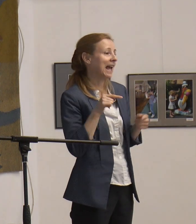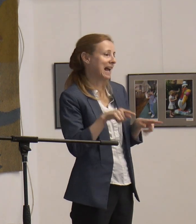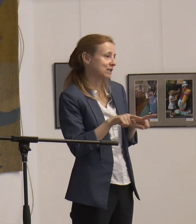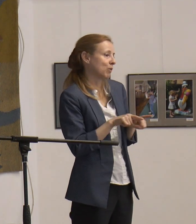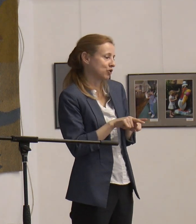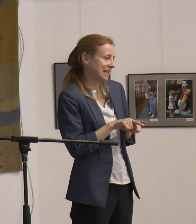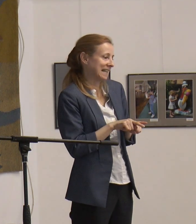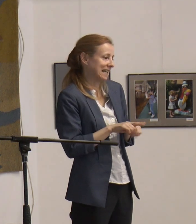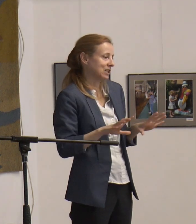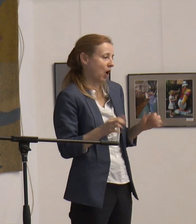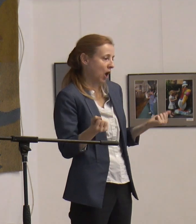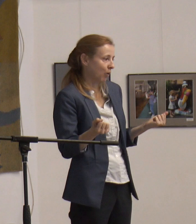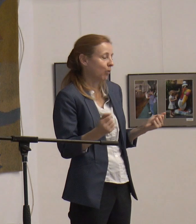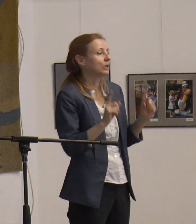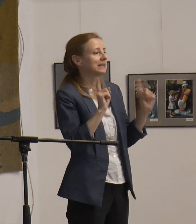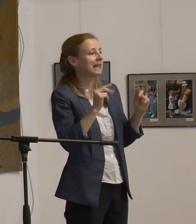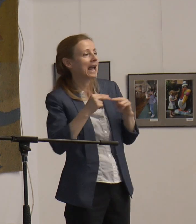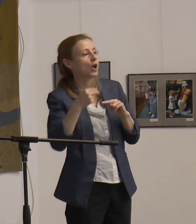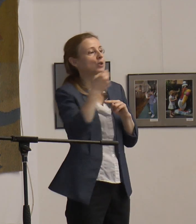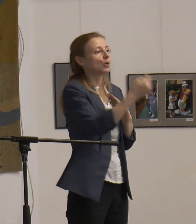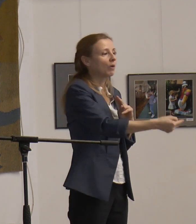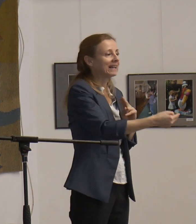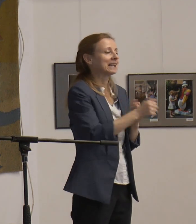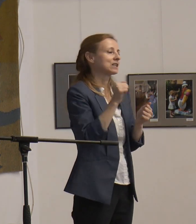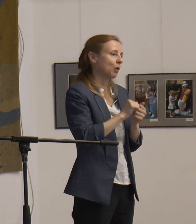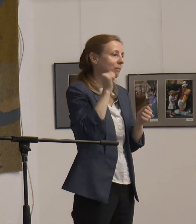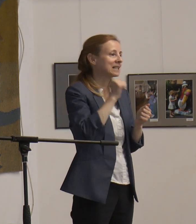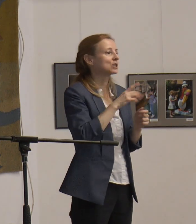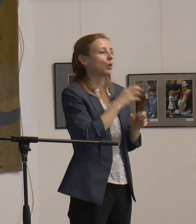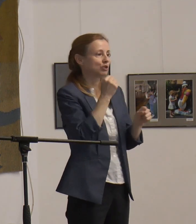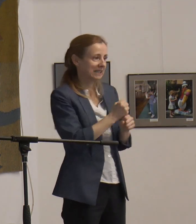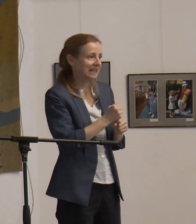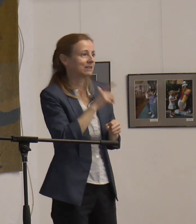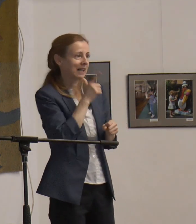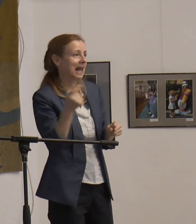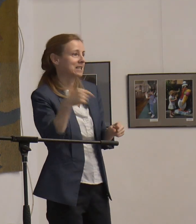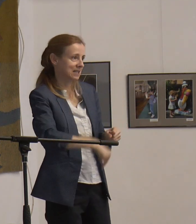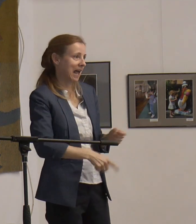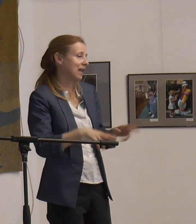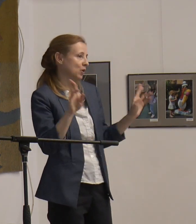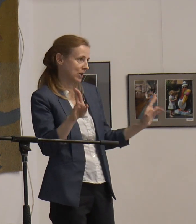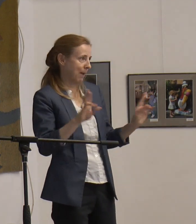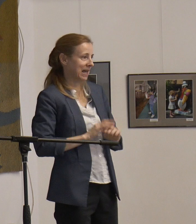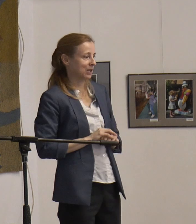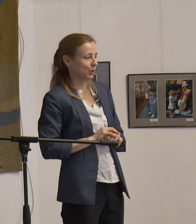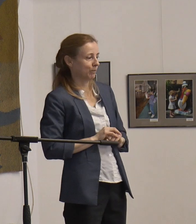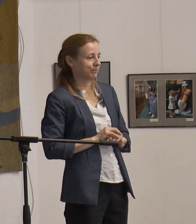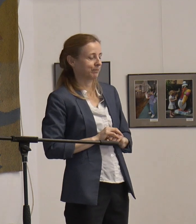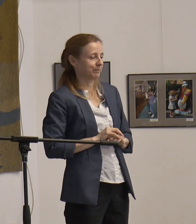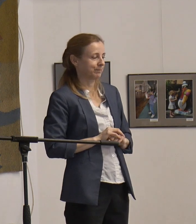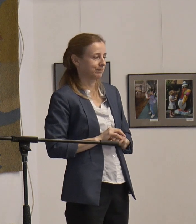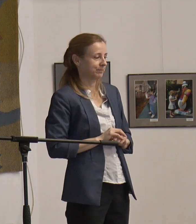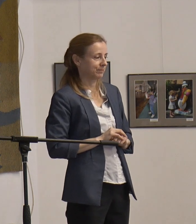így alakult, de a következőnek biztos, hogy el fog jönni, itt fog lenni. Reméljük. És